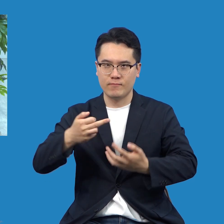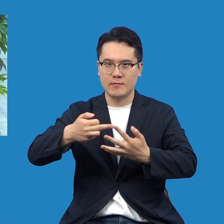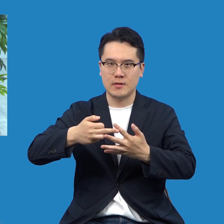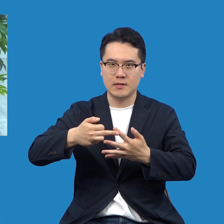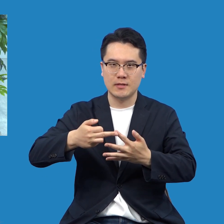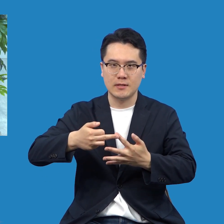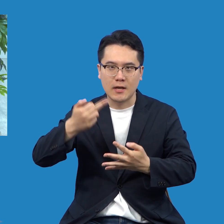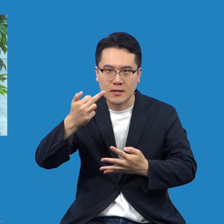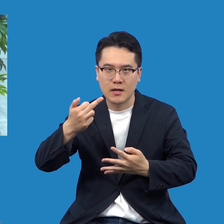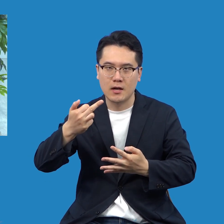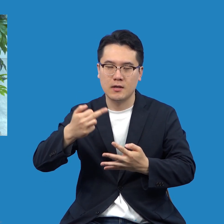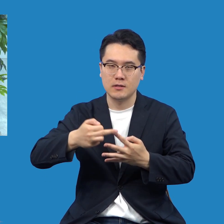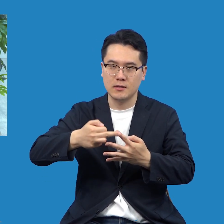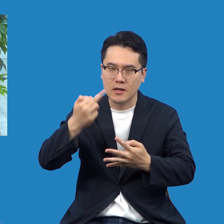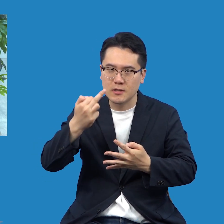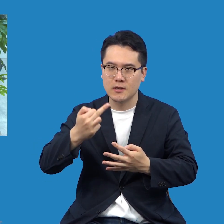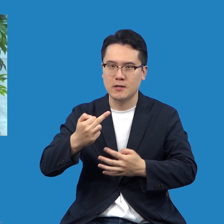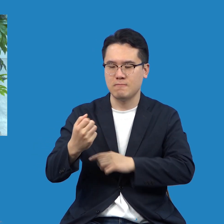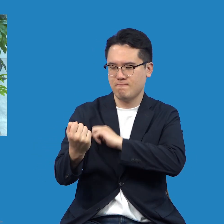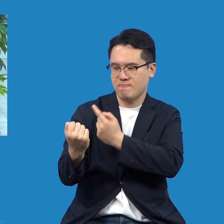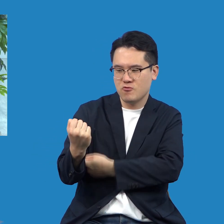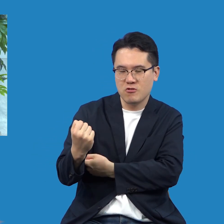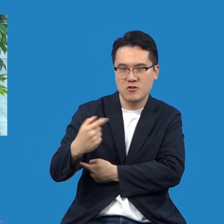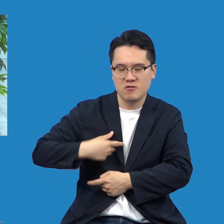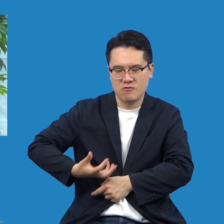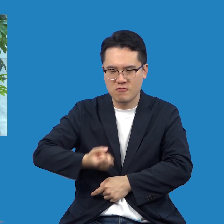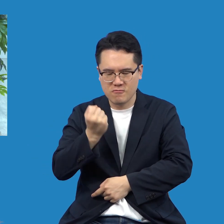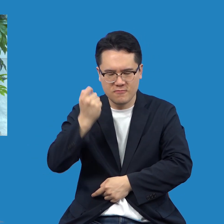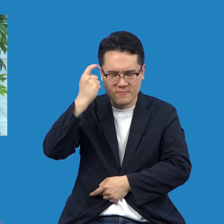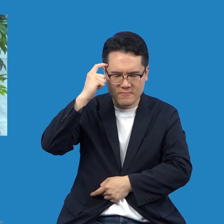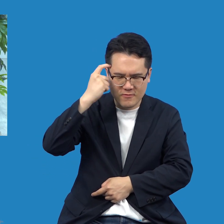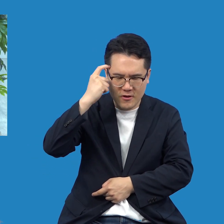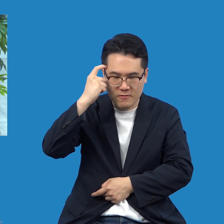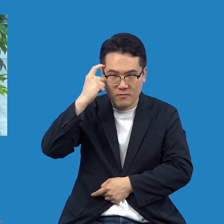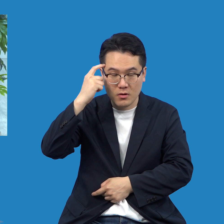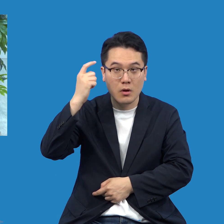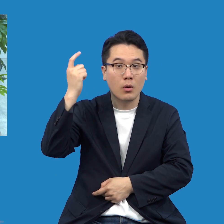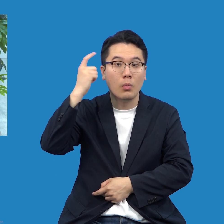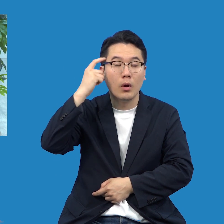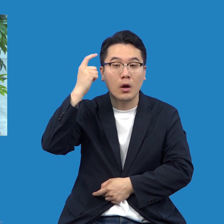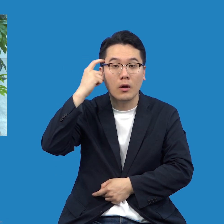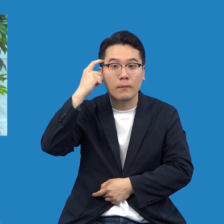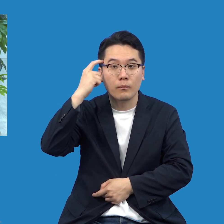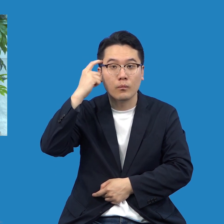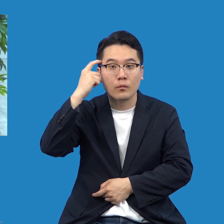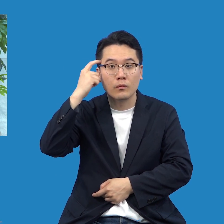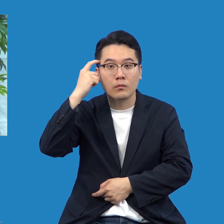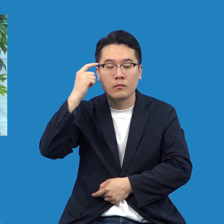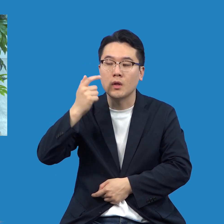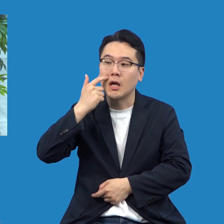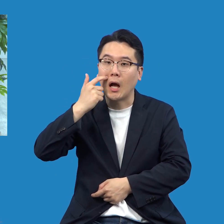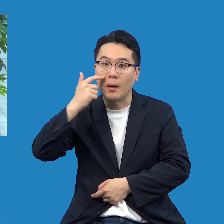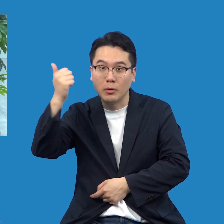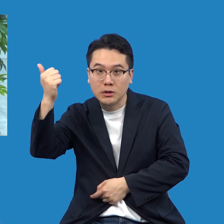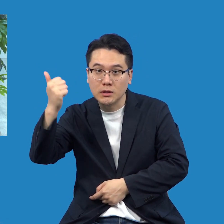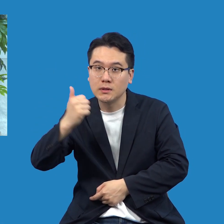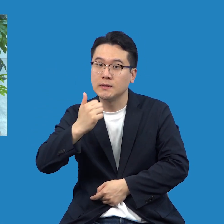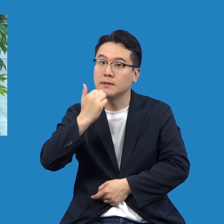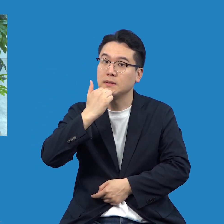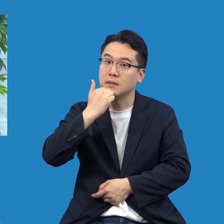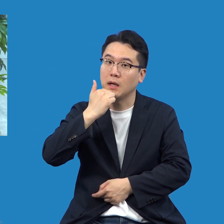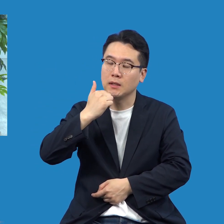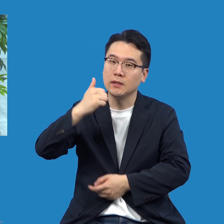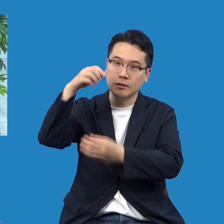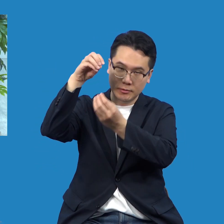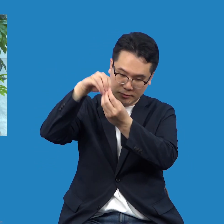얻으려고 했을까요? 후계자가 누가 되느냐, 아버지 이삭 족장 다음에 족장이 누구냐,